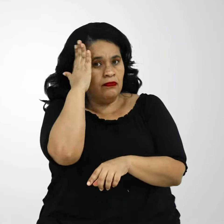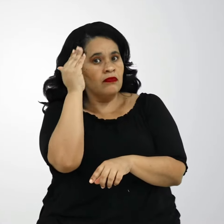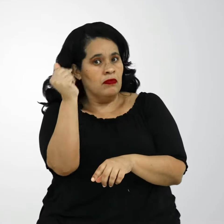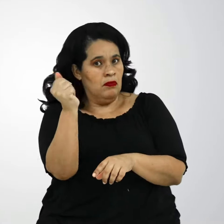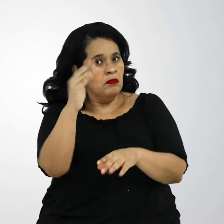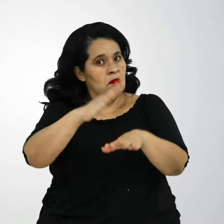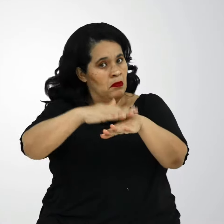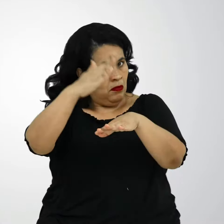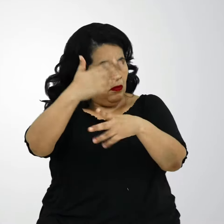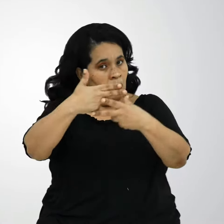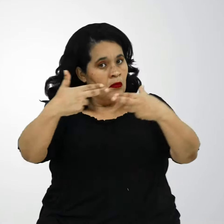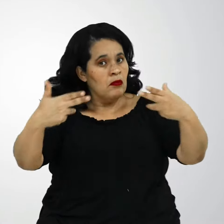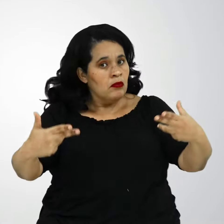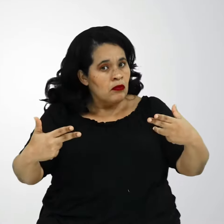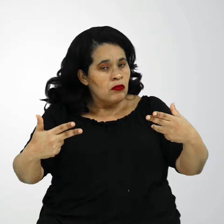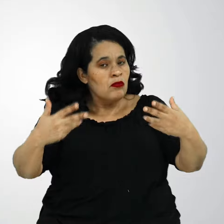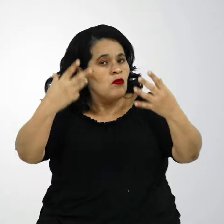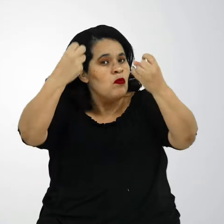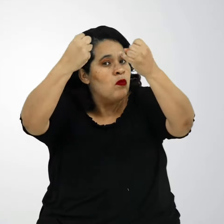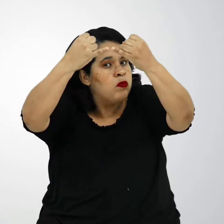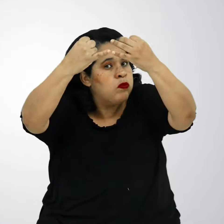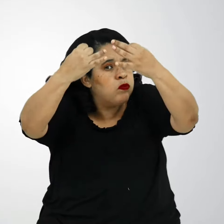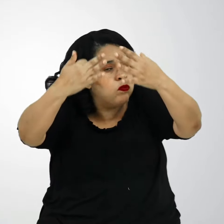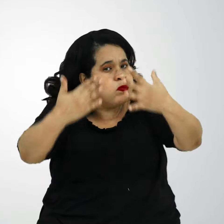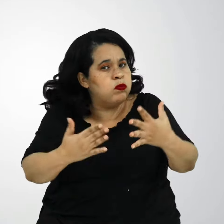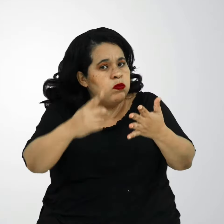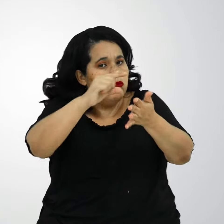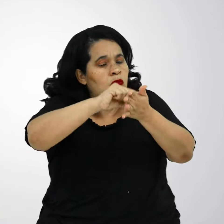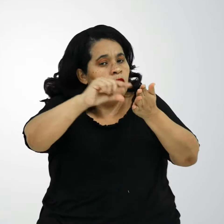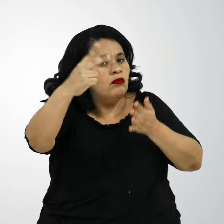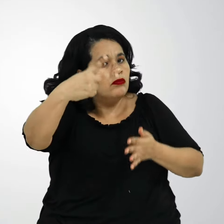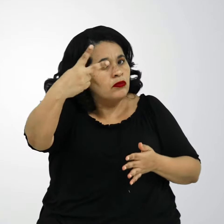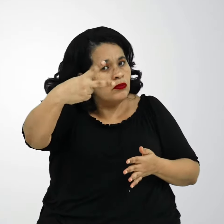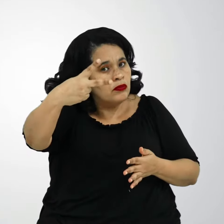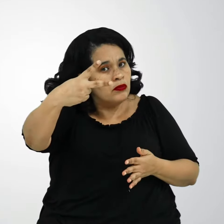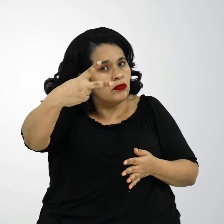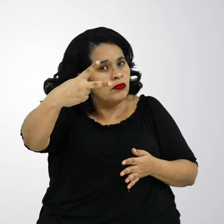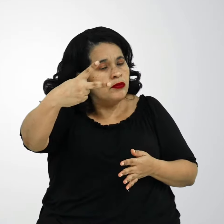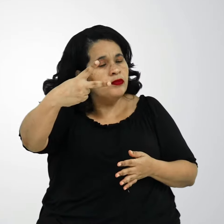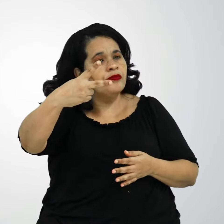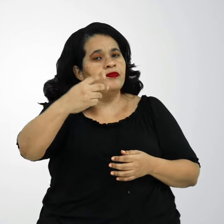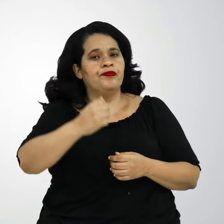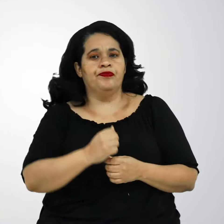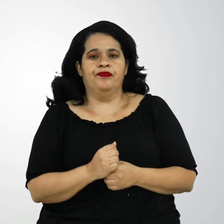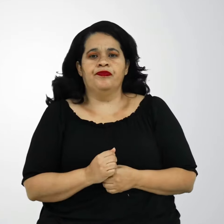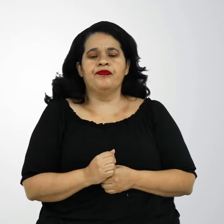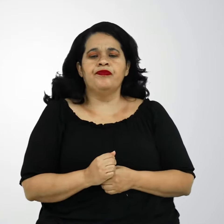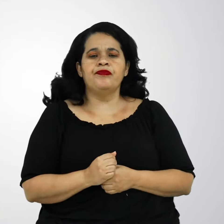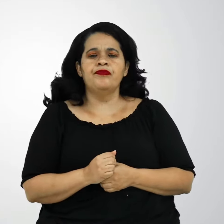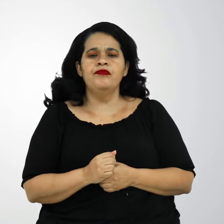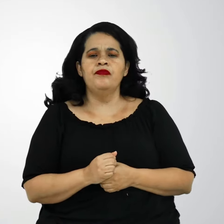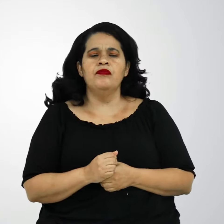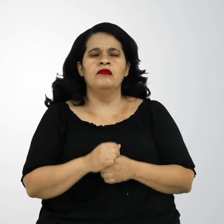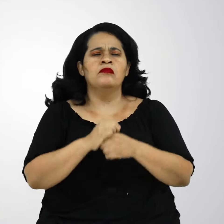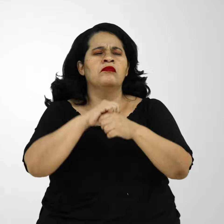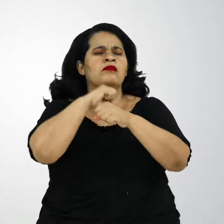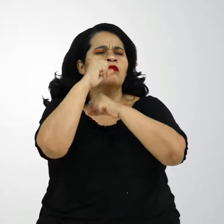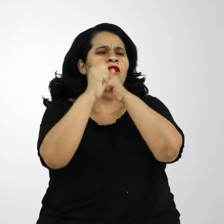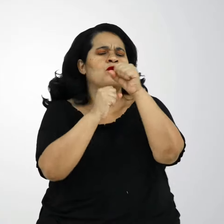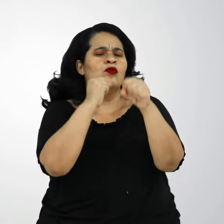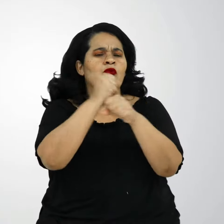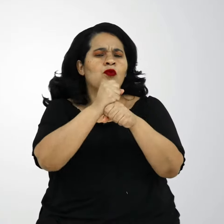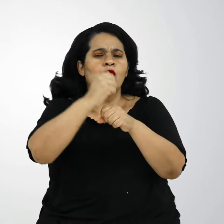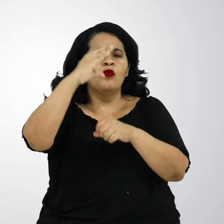ele descreve, ele cita essa profecia aqui no versículo 2, ele diz que naquele ano em que, de